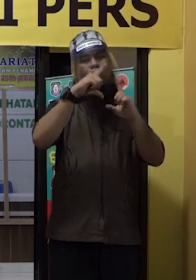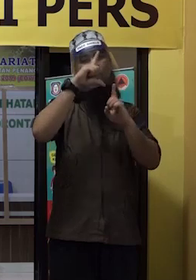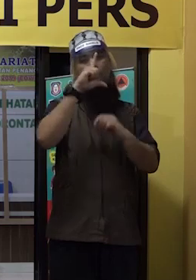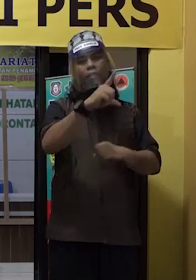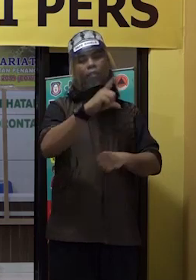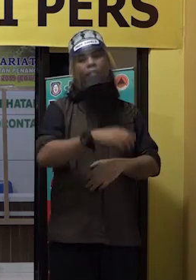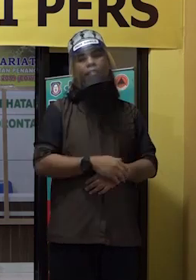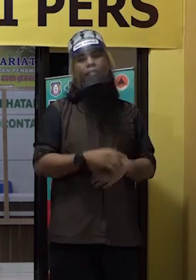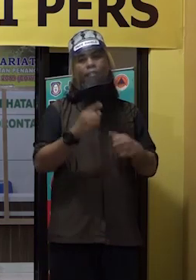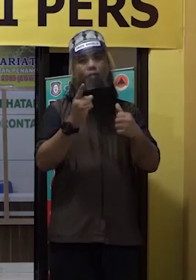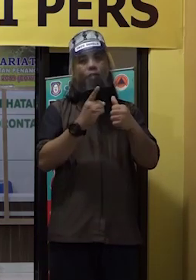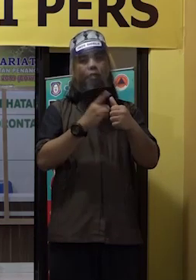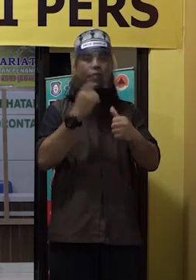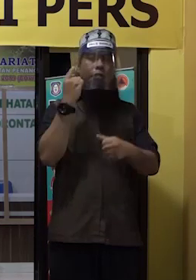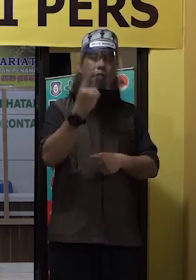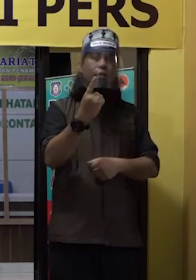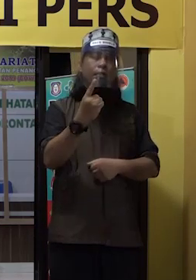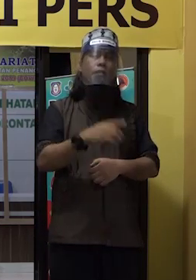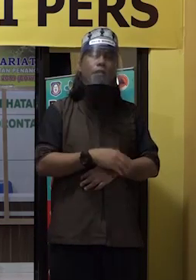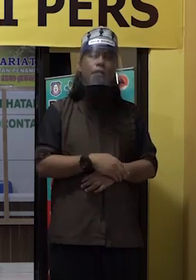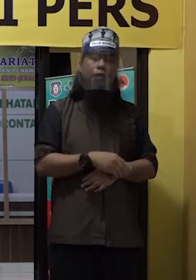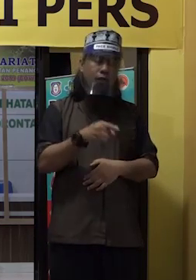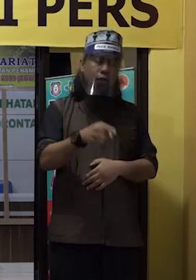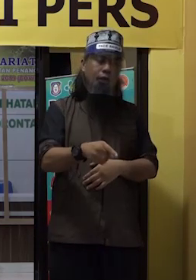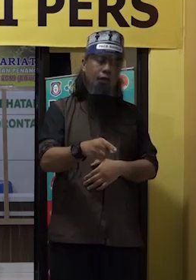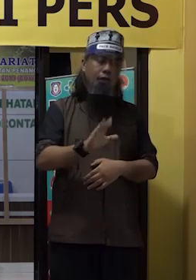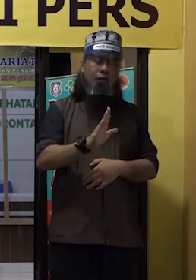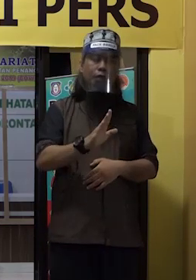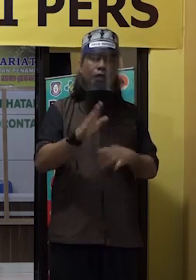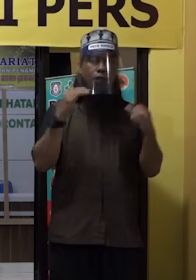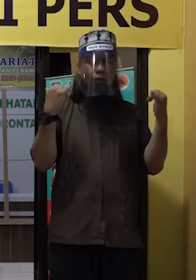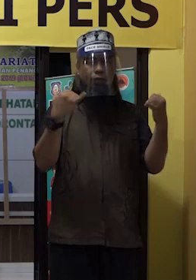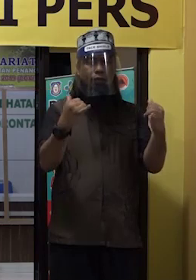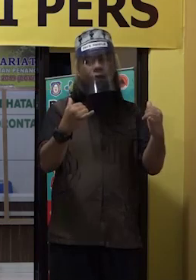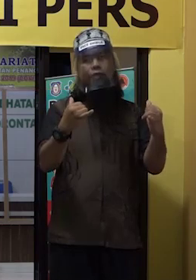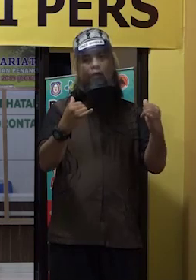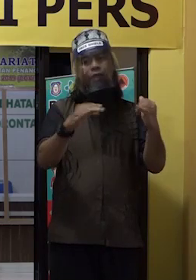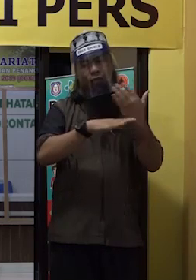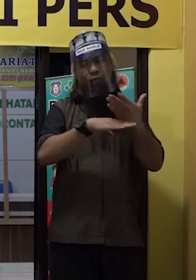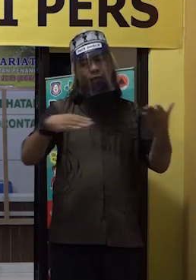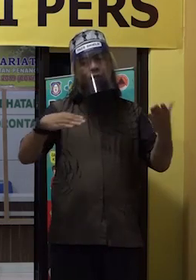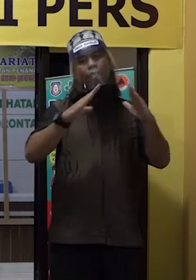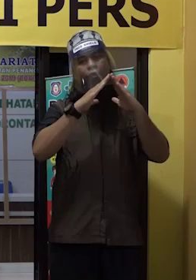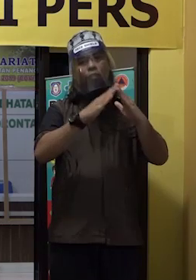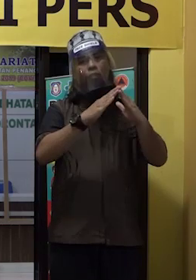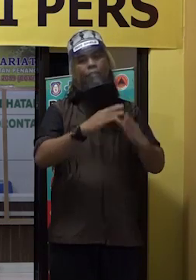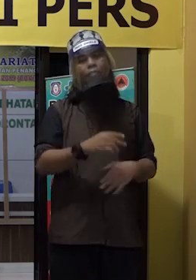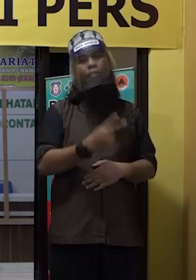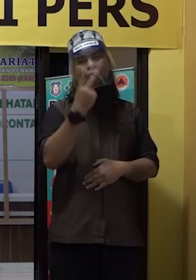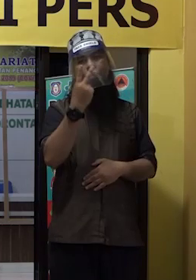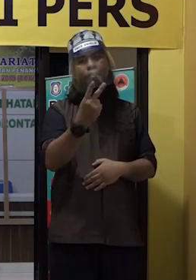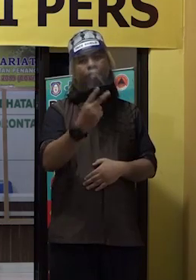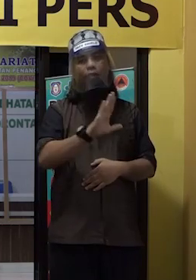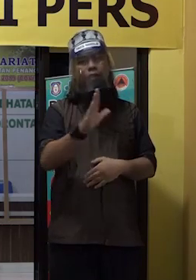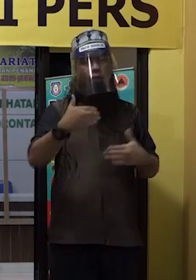luar rumah. Yang kedua, dia berupaya untuk menghindari kontak erat dengan